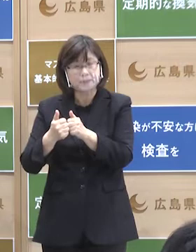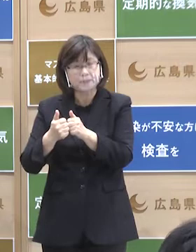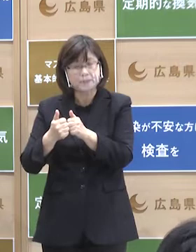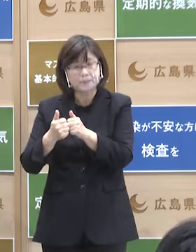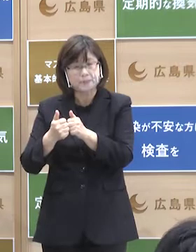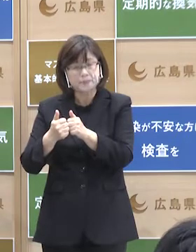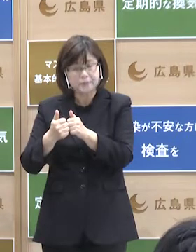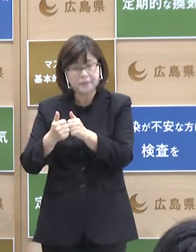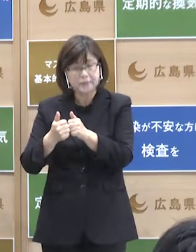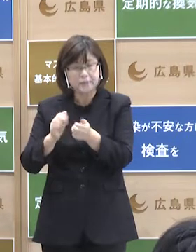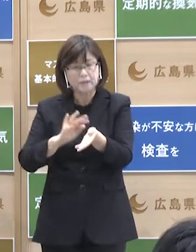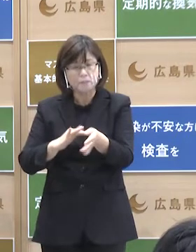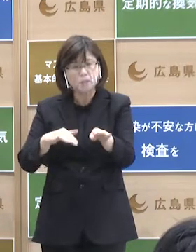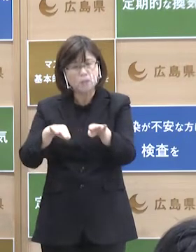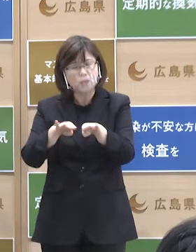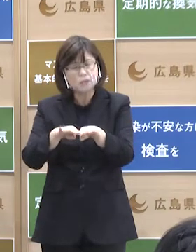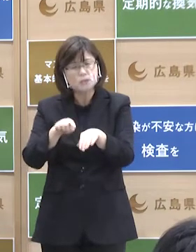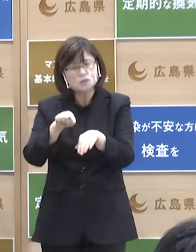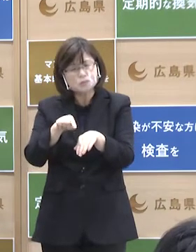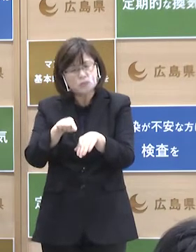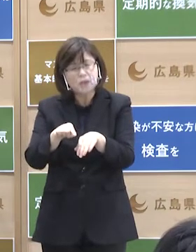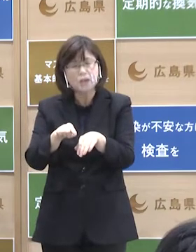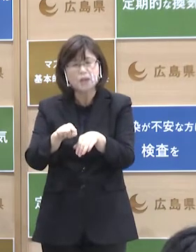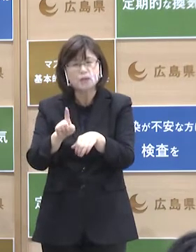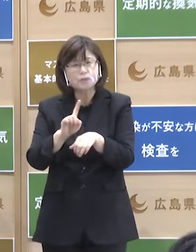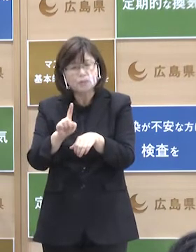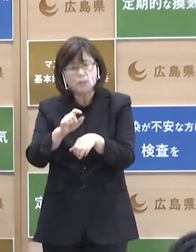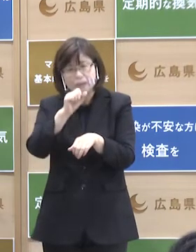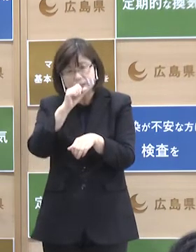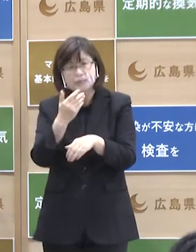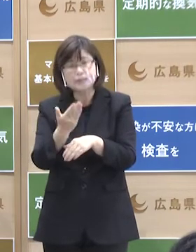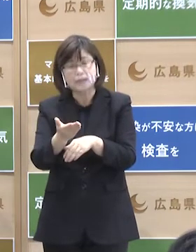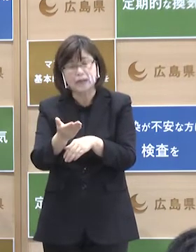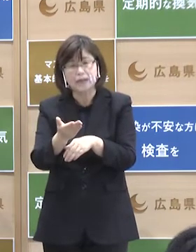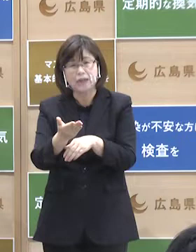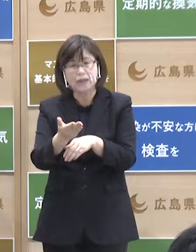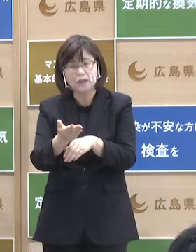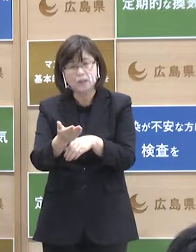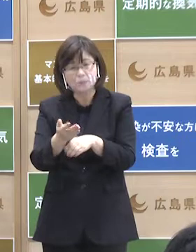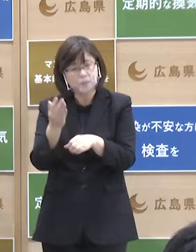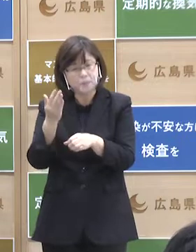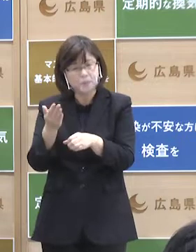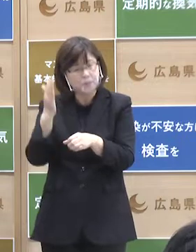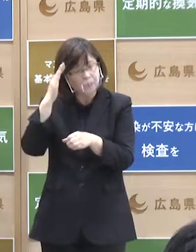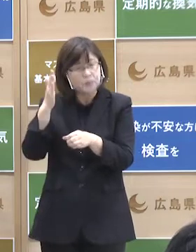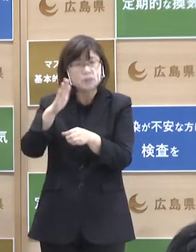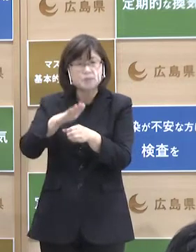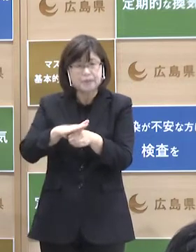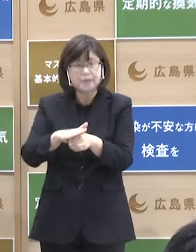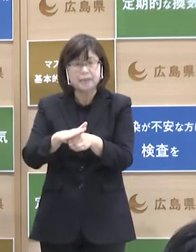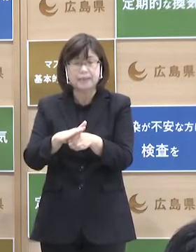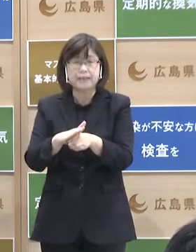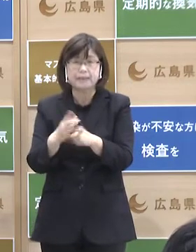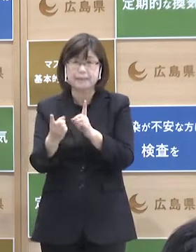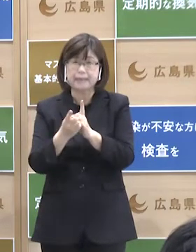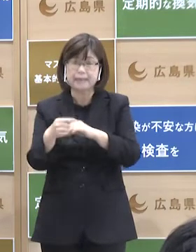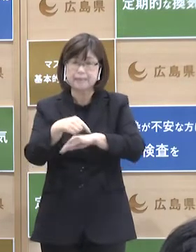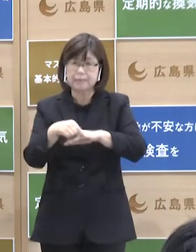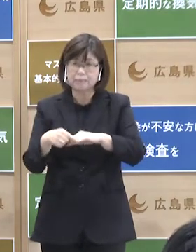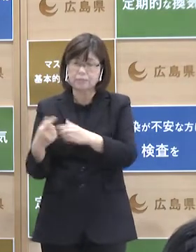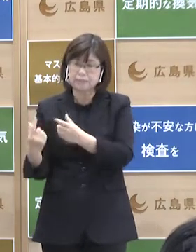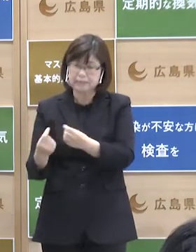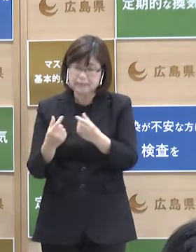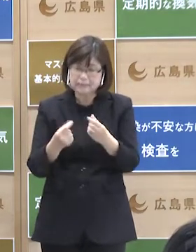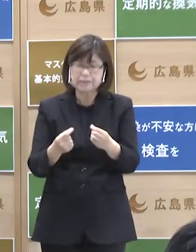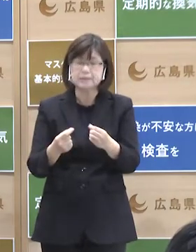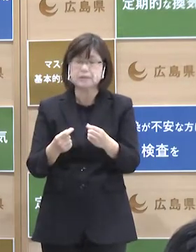ける人がどういうふうに扱うのかということも含めて、対策をですね、適切に移行していく必